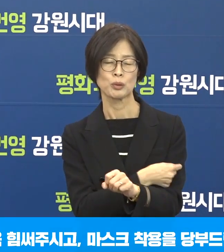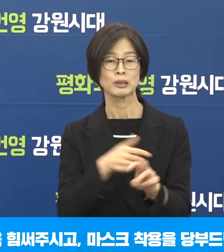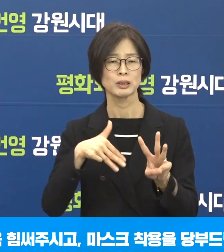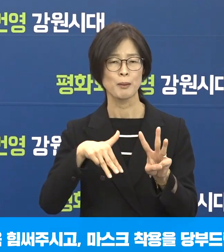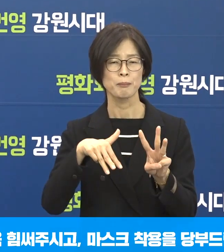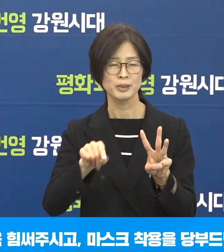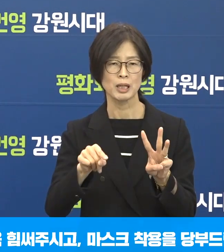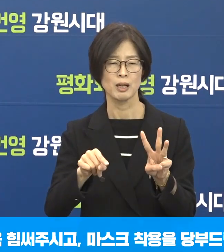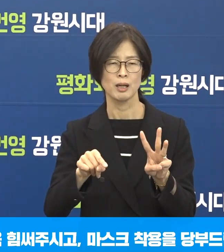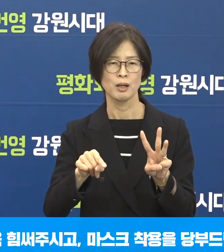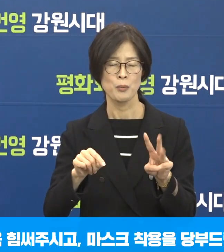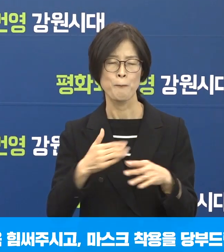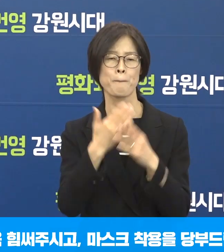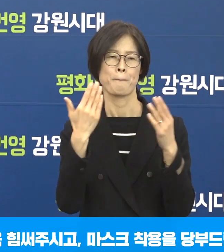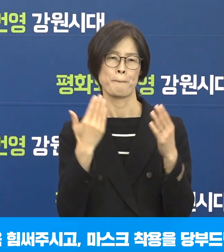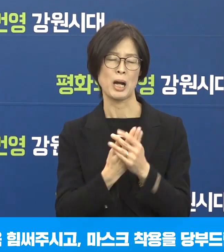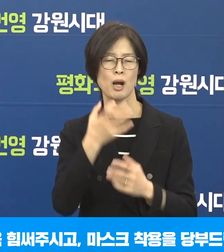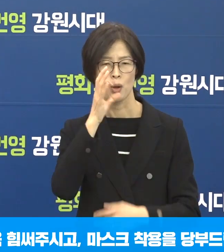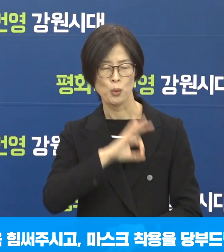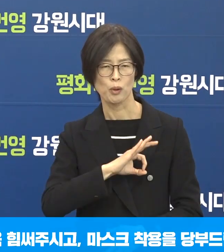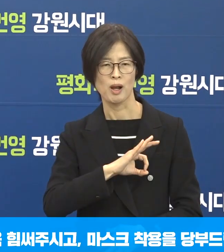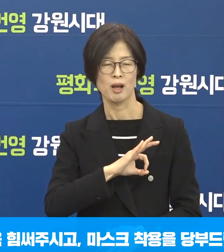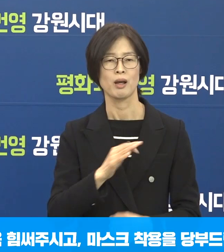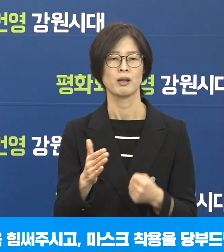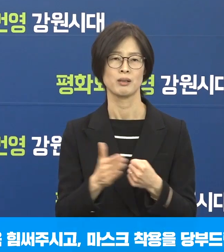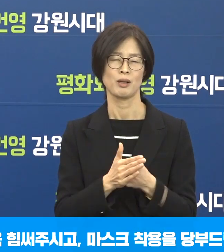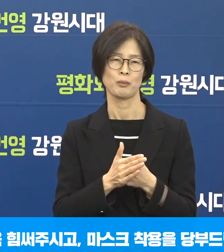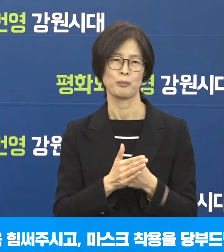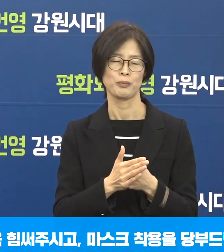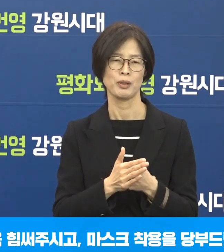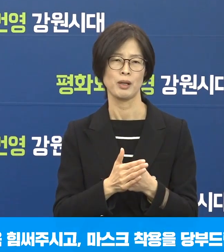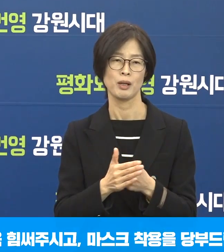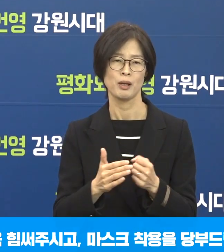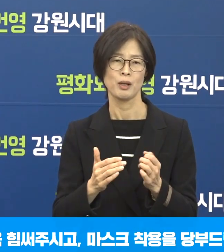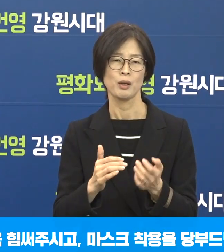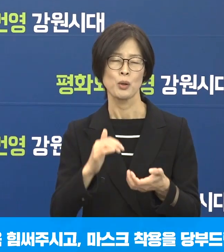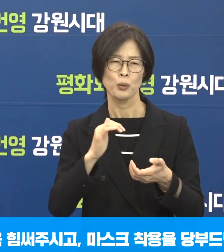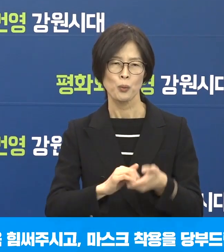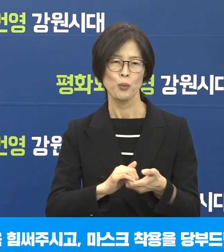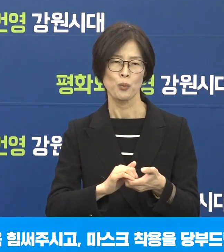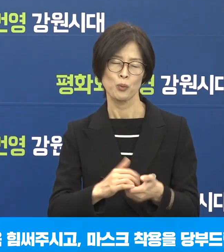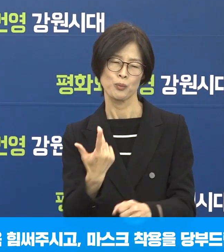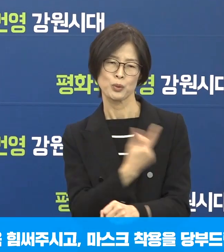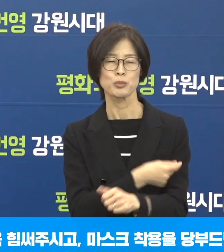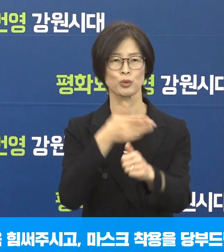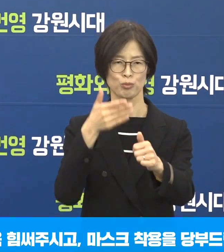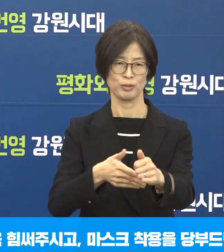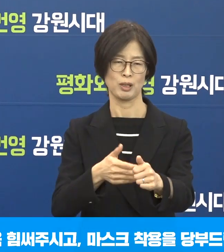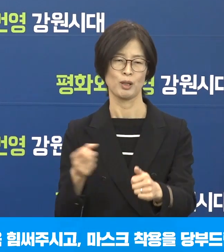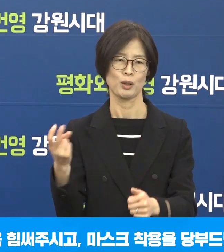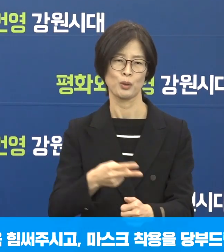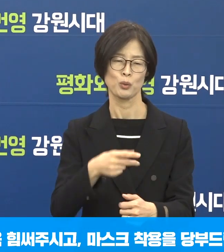추가 접종을 통해 완료되는 것으로 백신 접종을 꼭 하여 주시고 방역